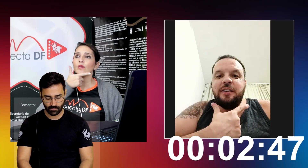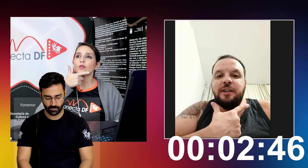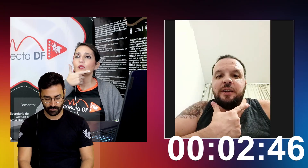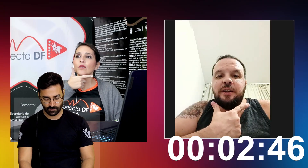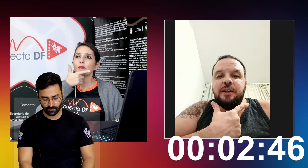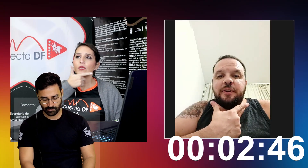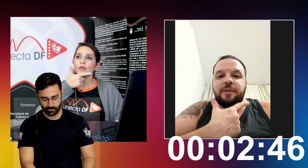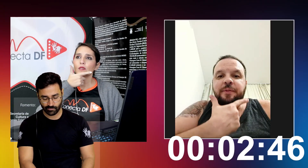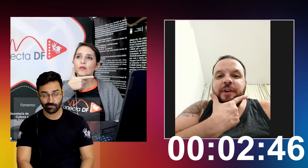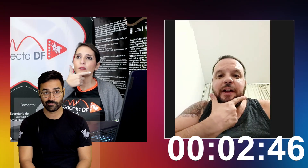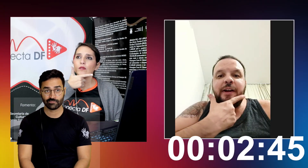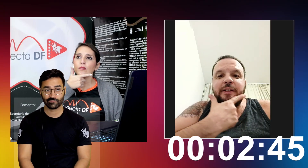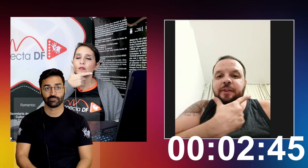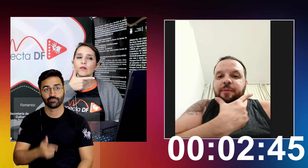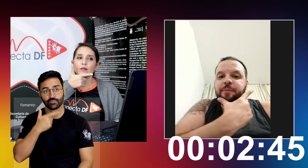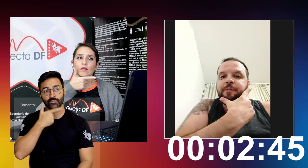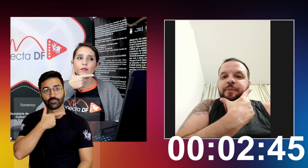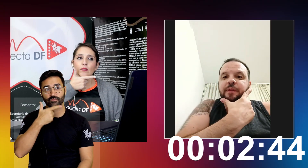queixo.